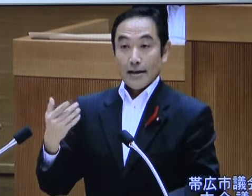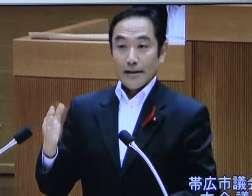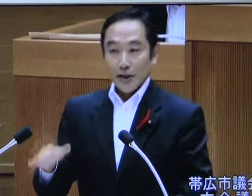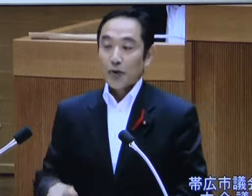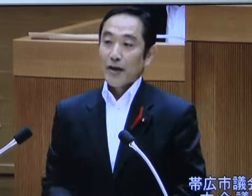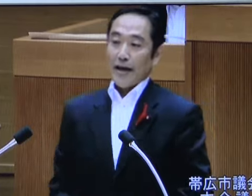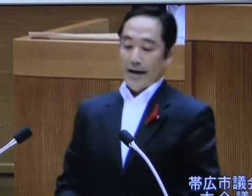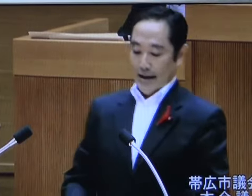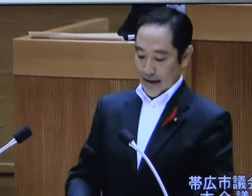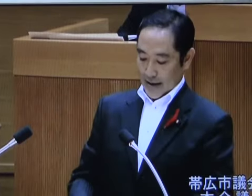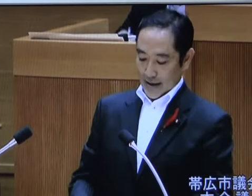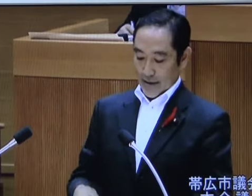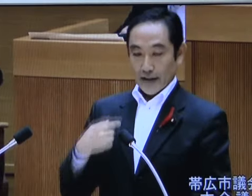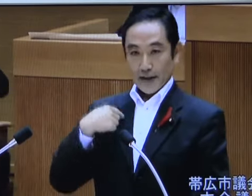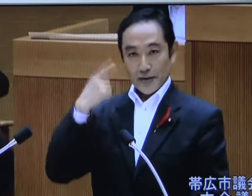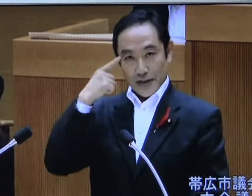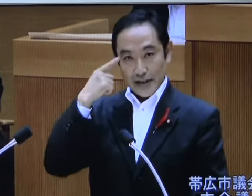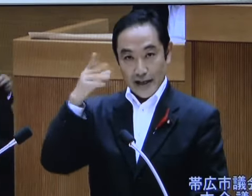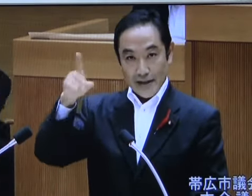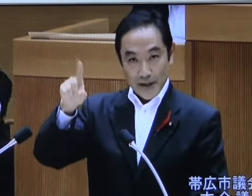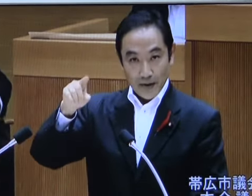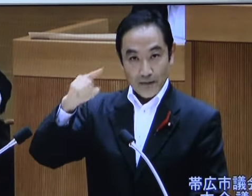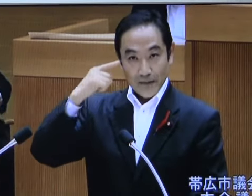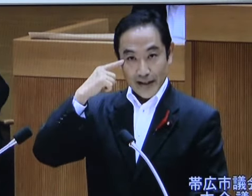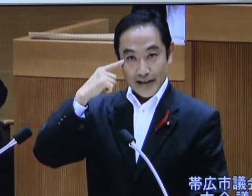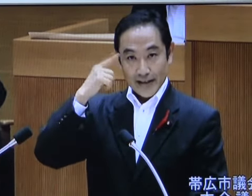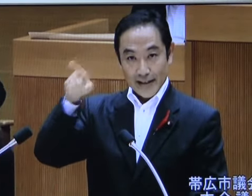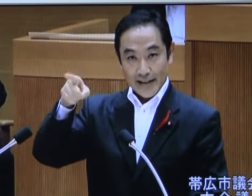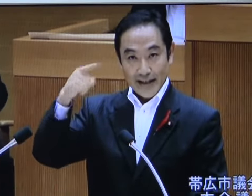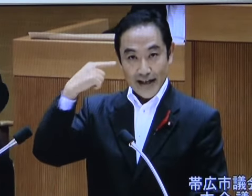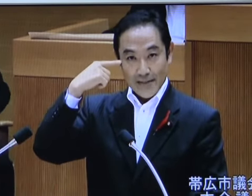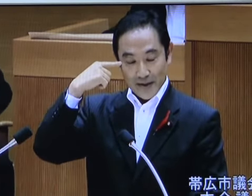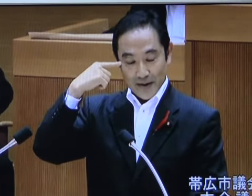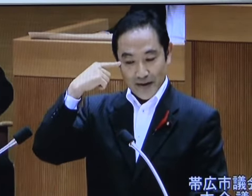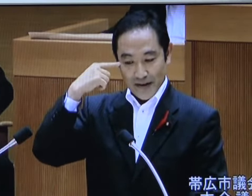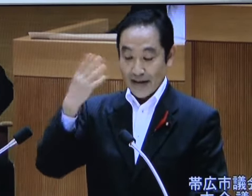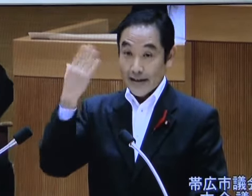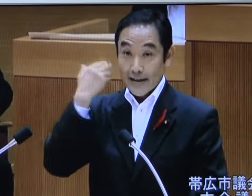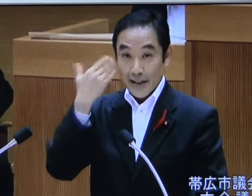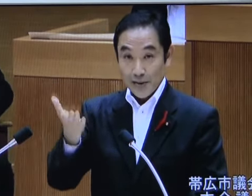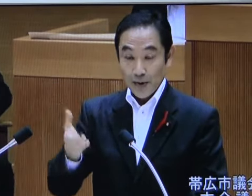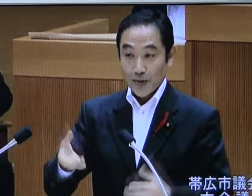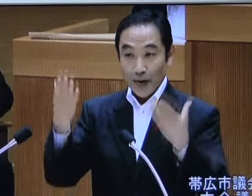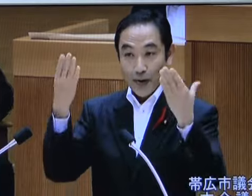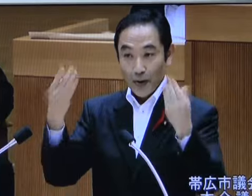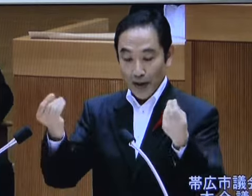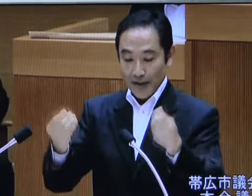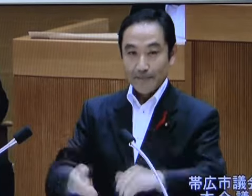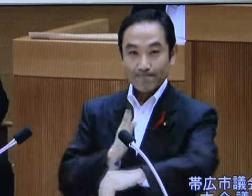以上で私の1回目の質問を終わります。